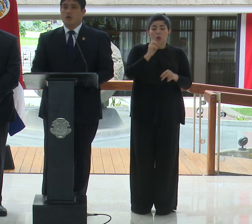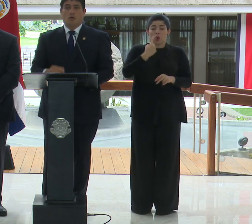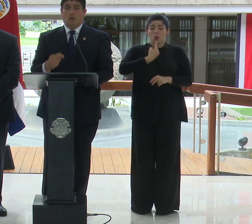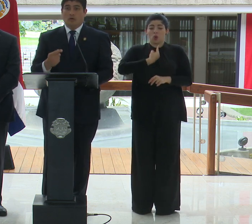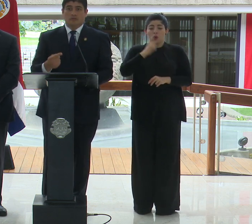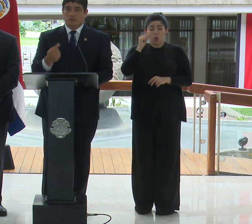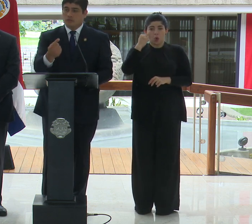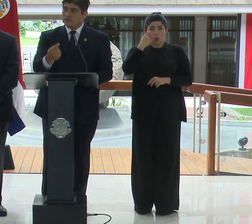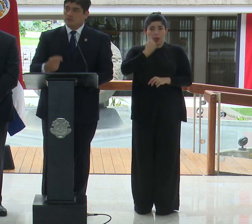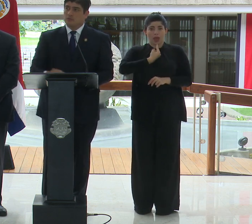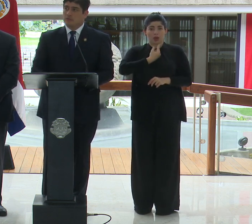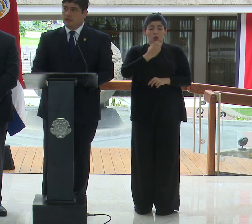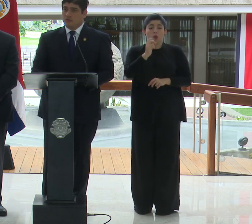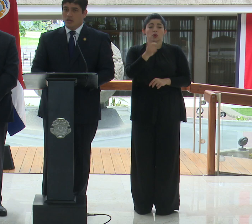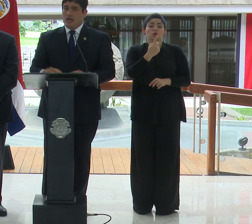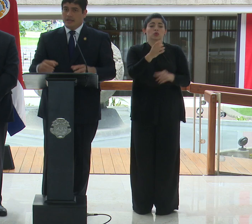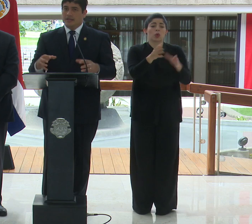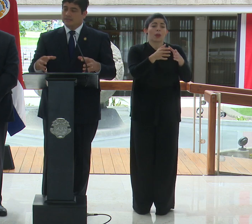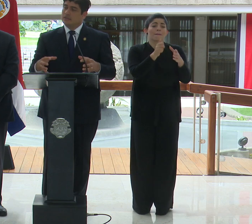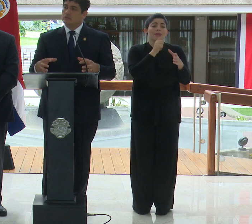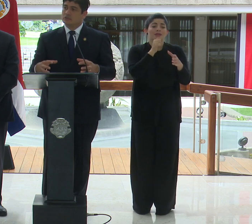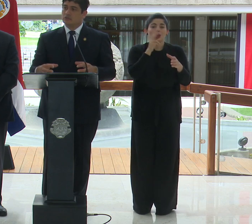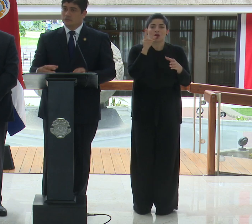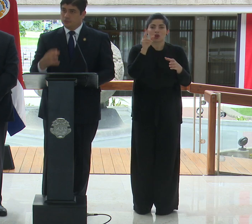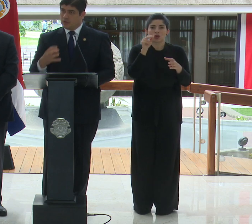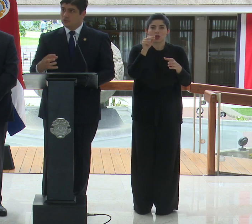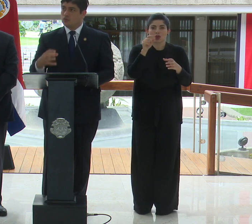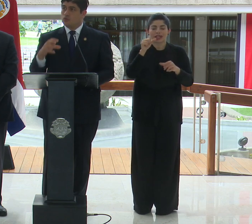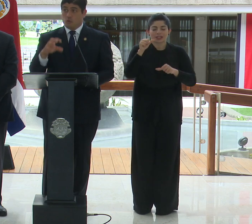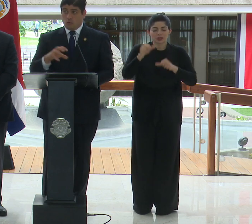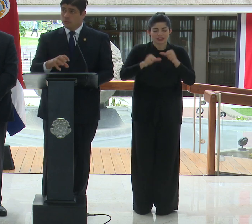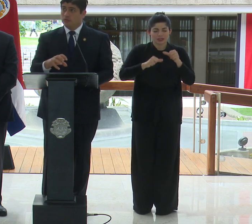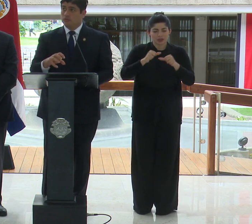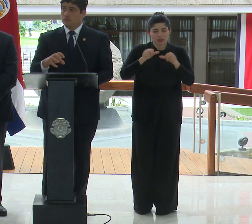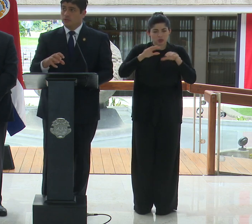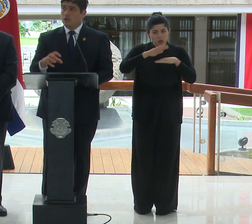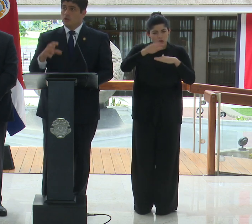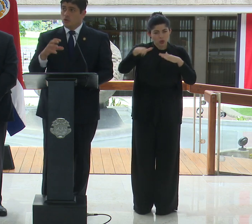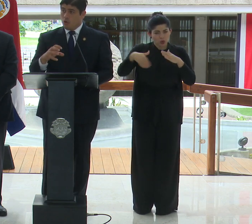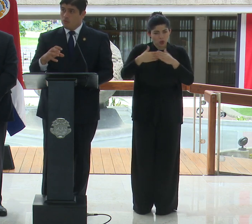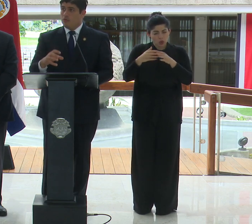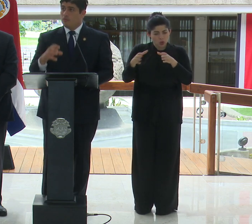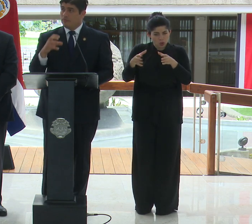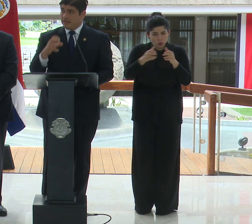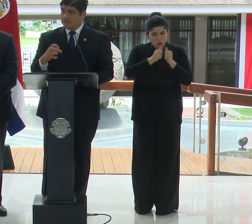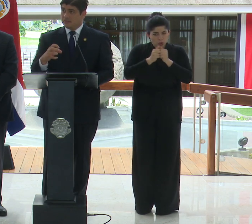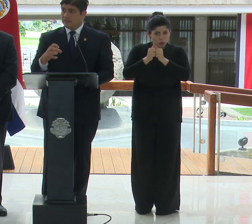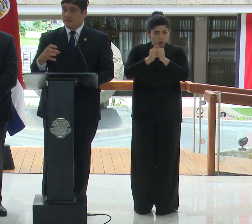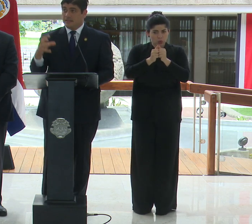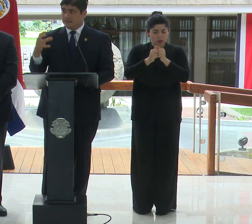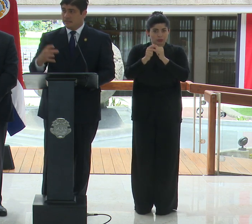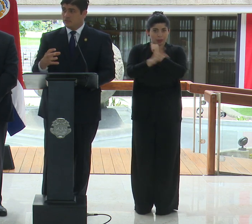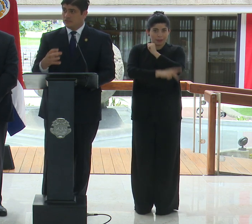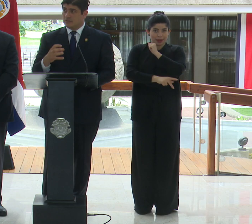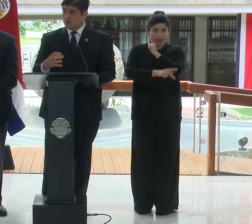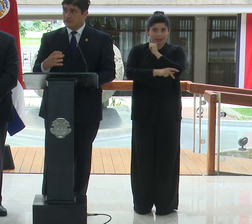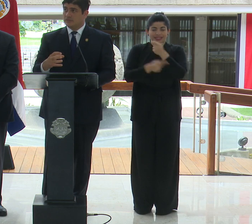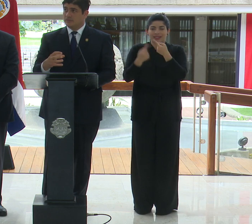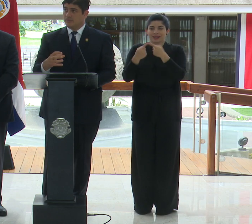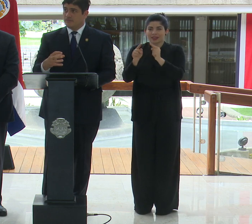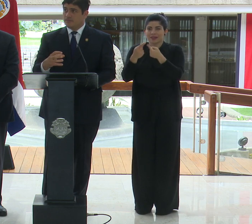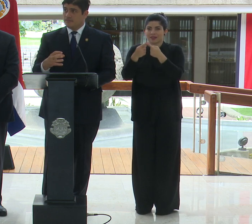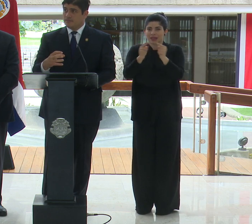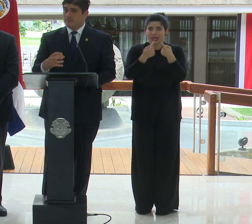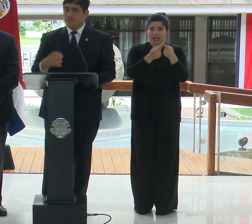gobierno o solo del sector privado, aquí necesitamos hacer un esfuerzo conjunto como país y de distintos